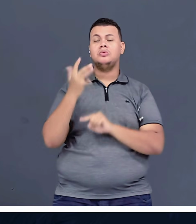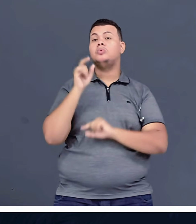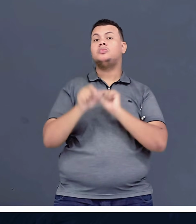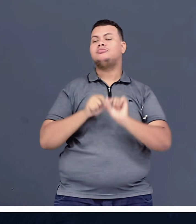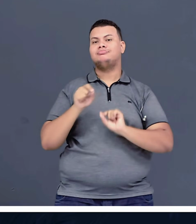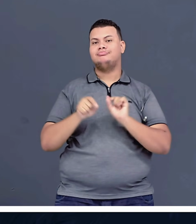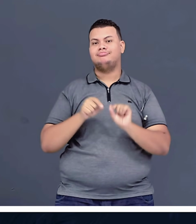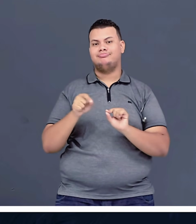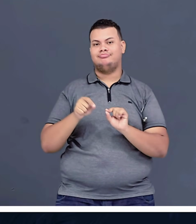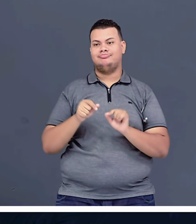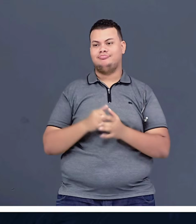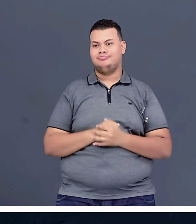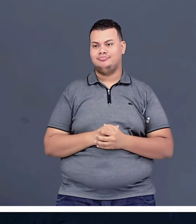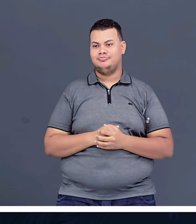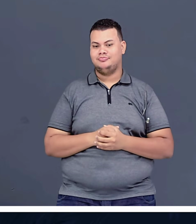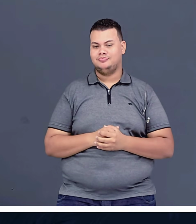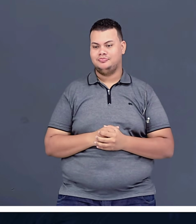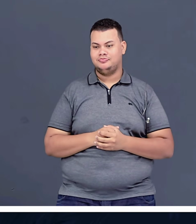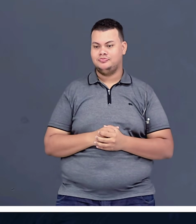seguida?